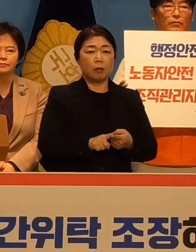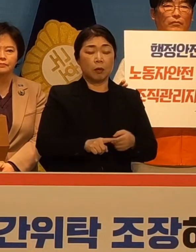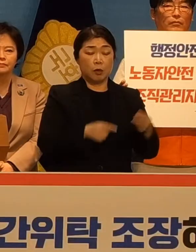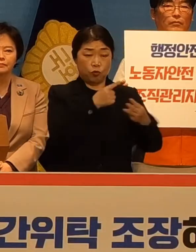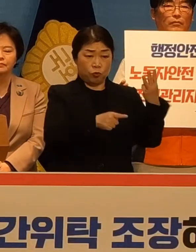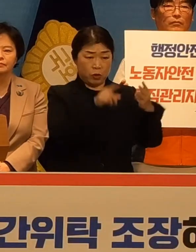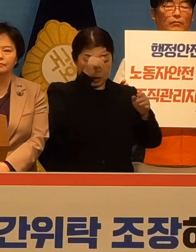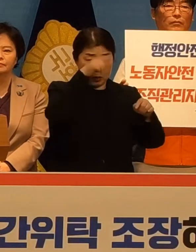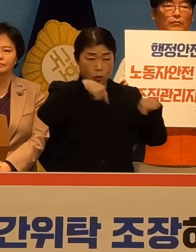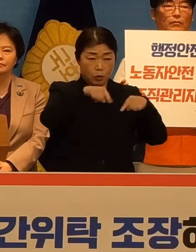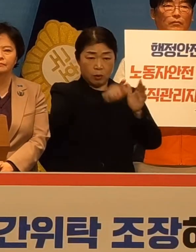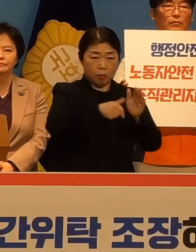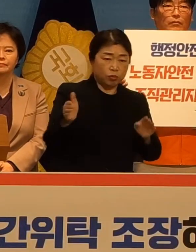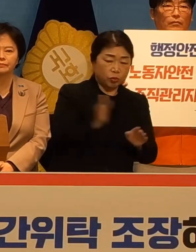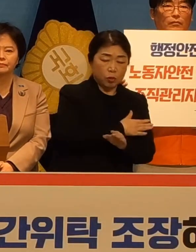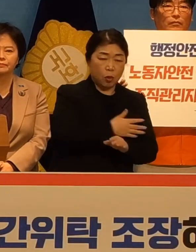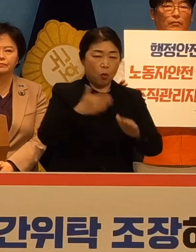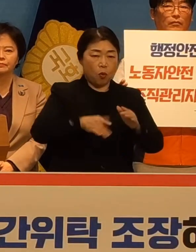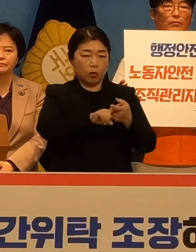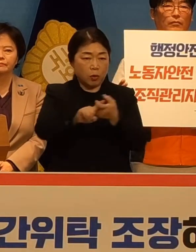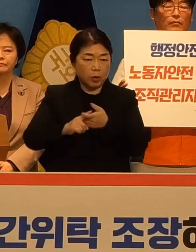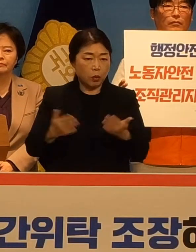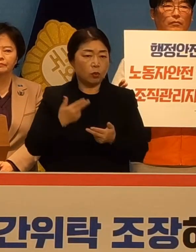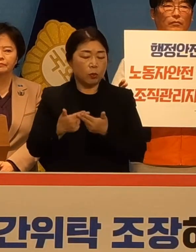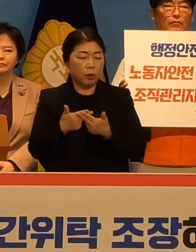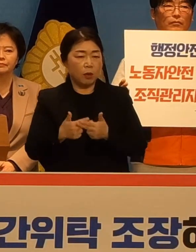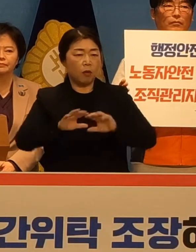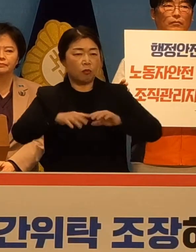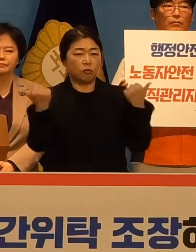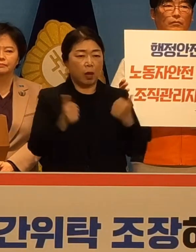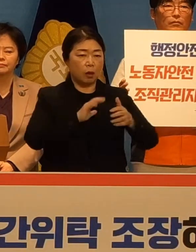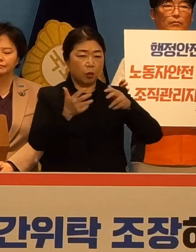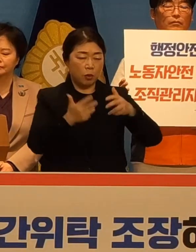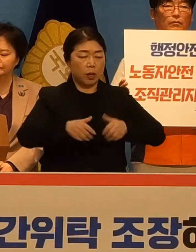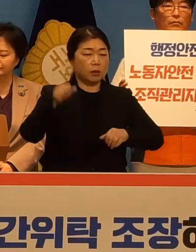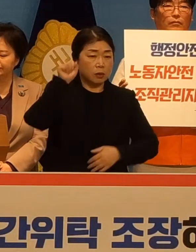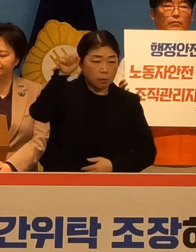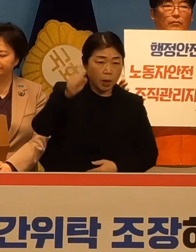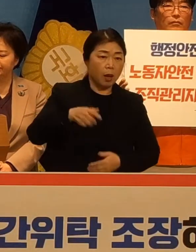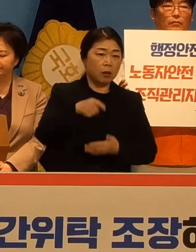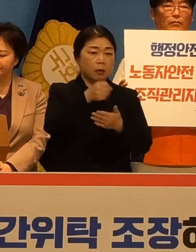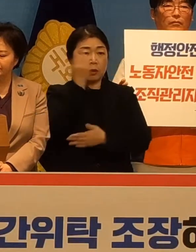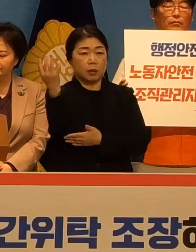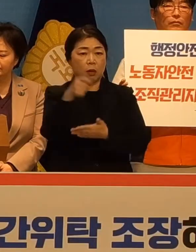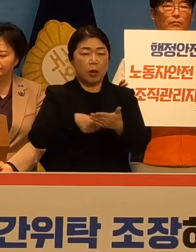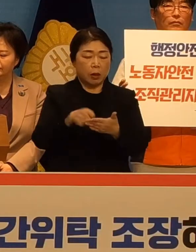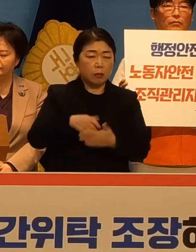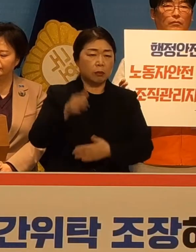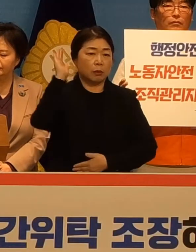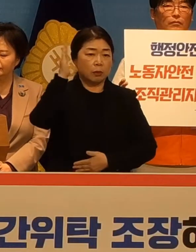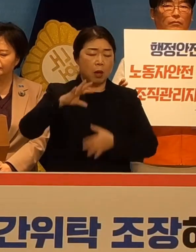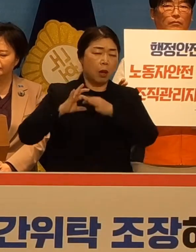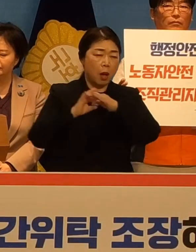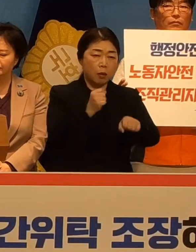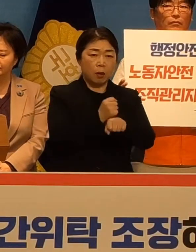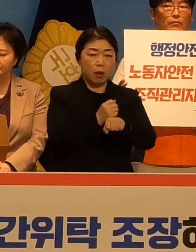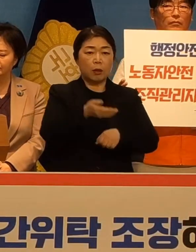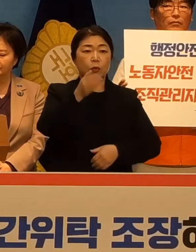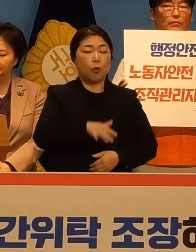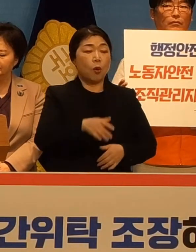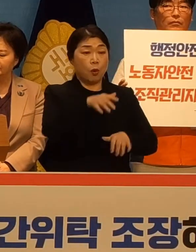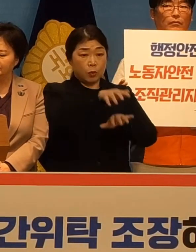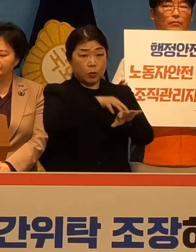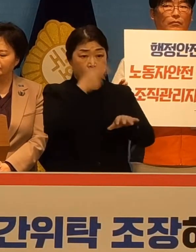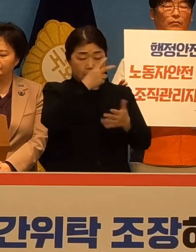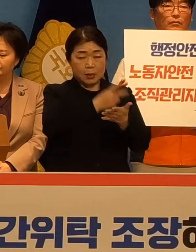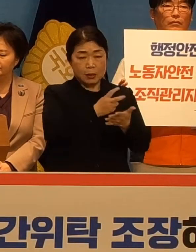시기 때부터 공공연대 노동조합은 국회 토론회, 집회, 기자회견, 면담 등을 통해 조직관리